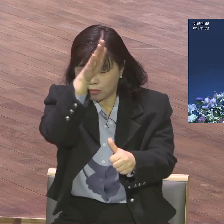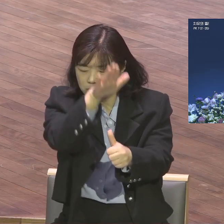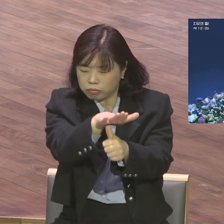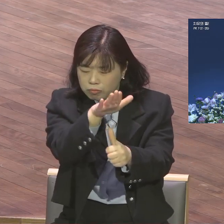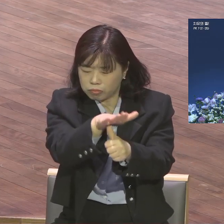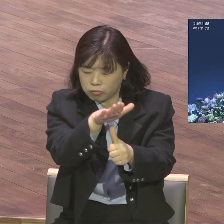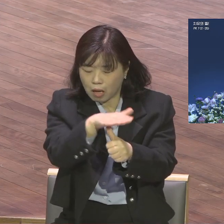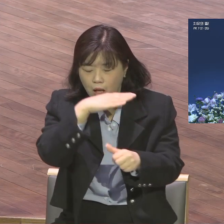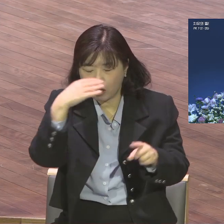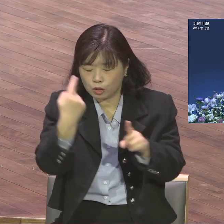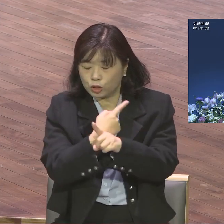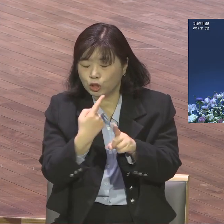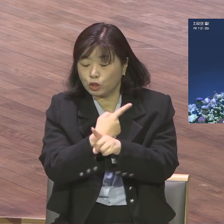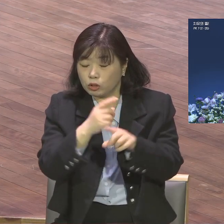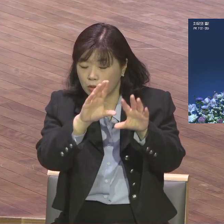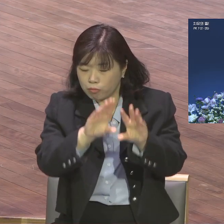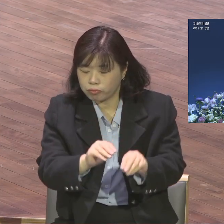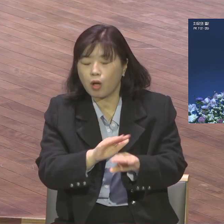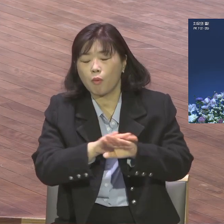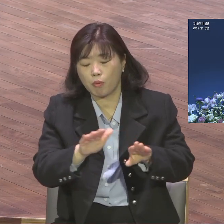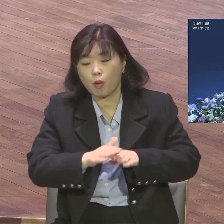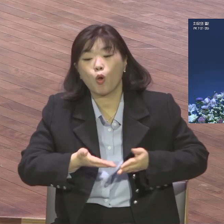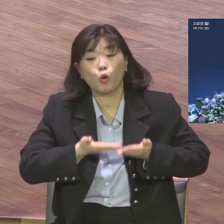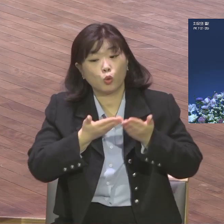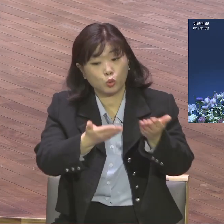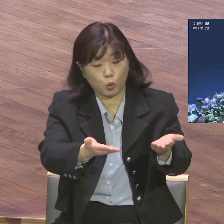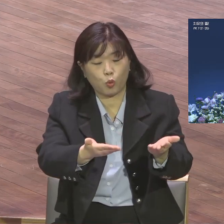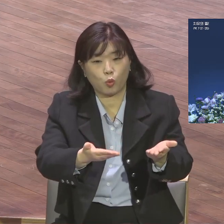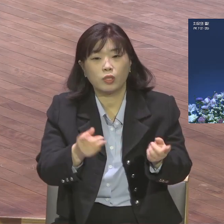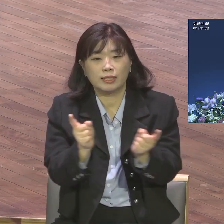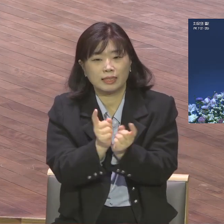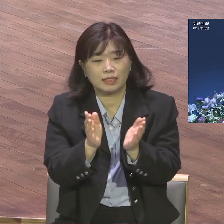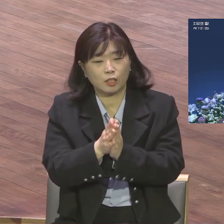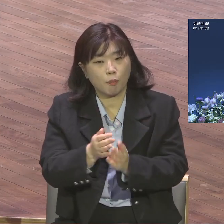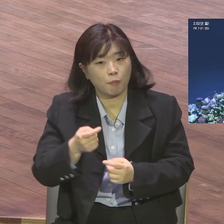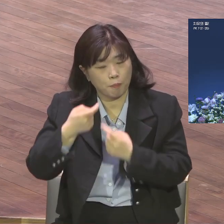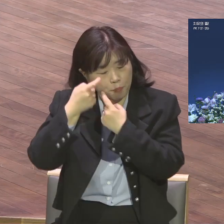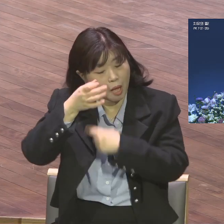보여주신 것입니다. 그런데 이 마가는 오늘 본문을 통해서